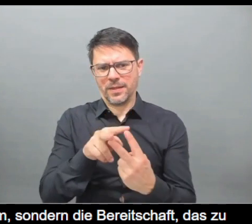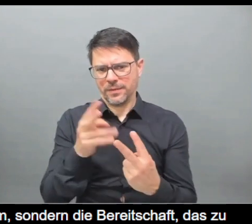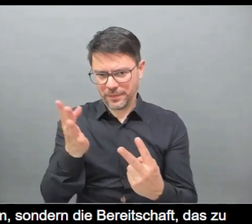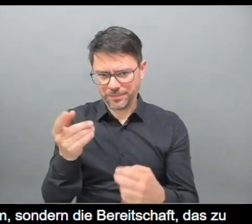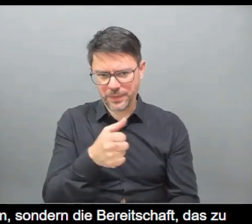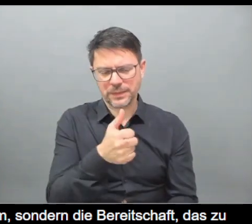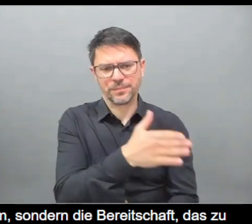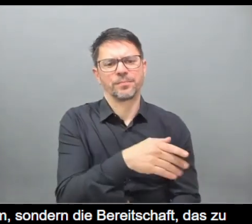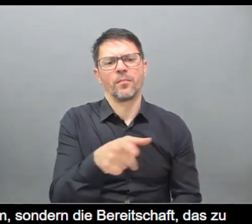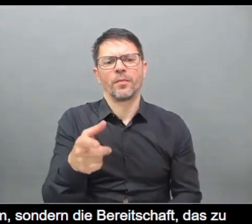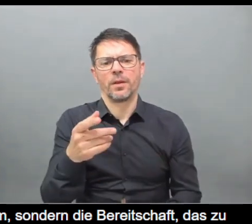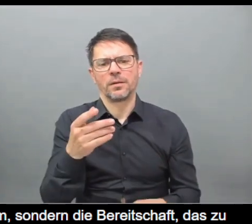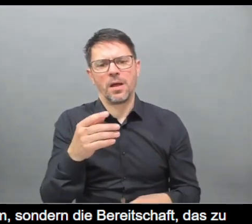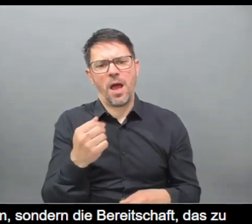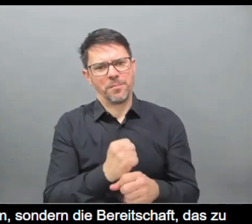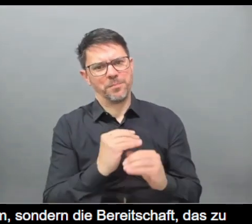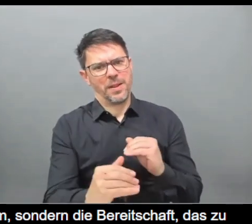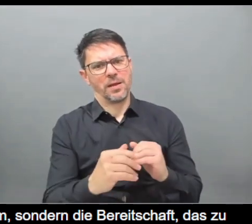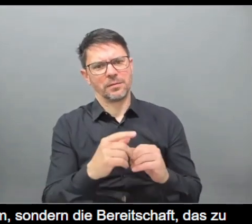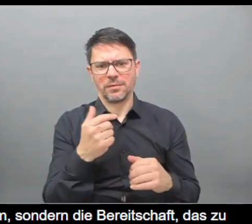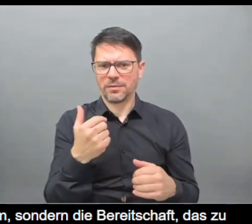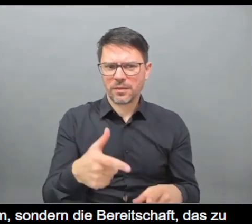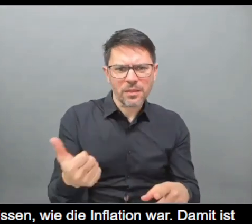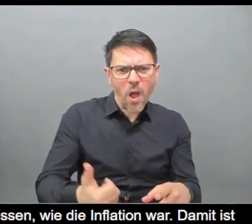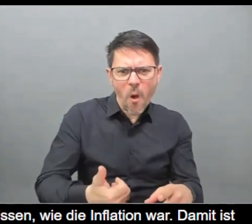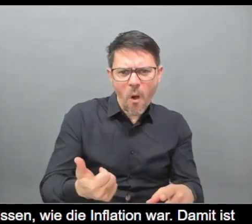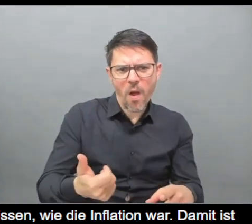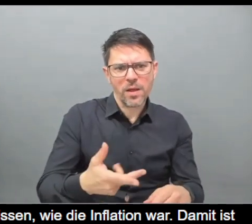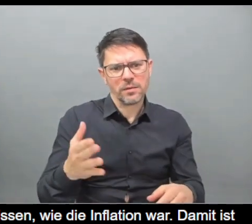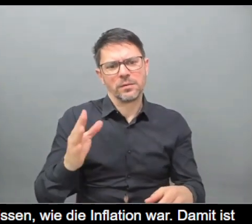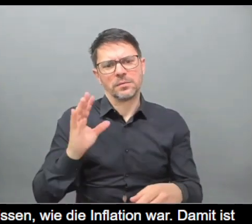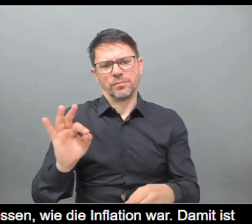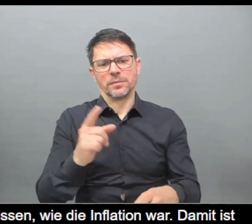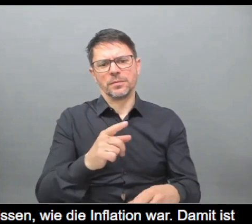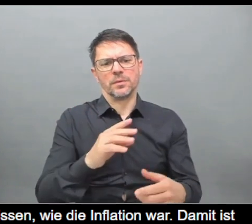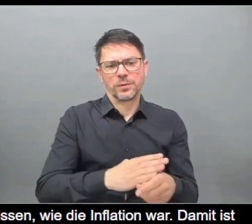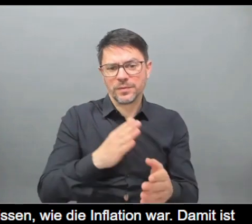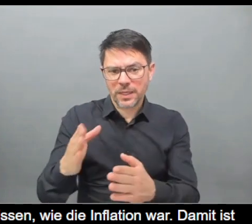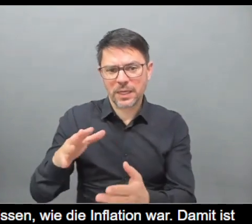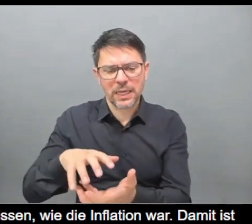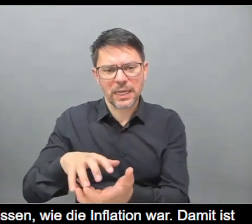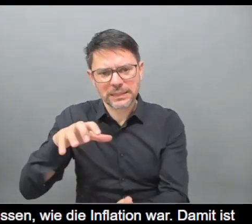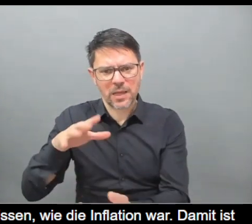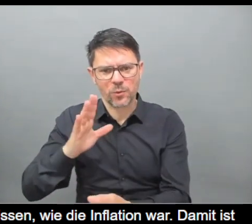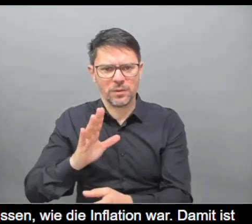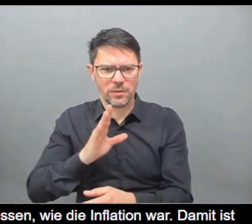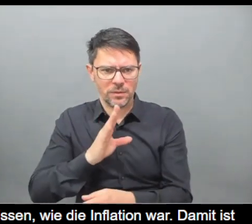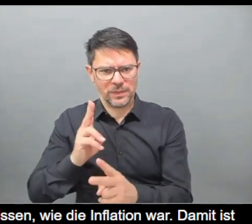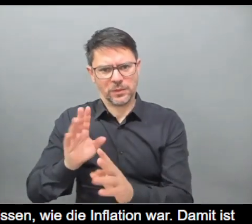Doppelvorhaltung zu reduzieren, Bürokratieabbau und die bessere Leistungskoordination. Und für die bessere